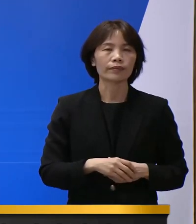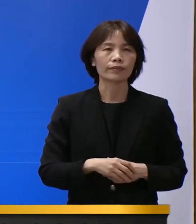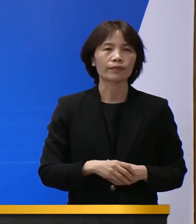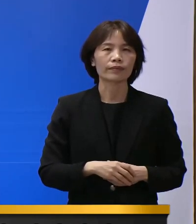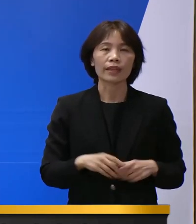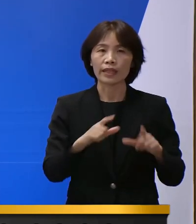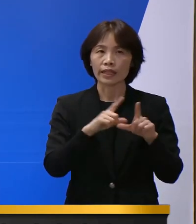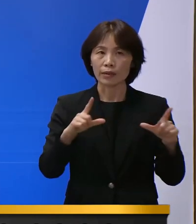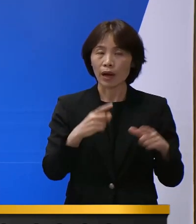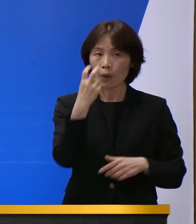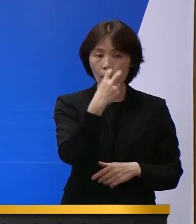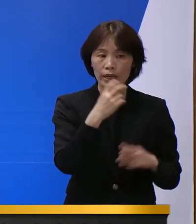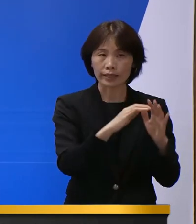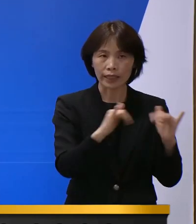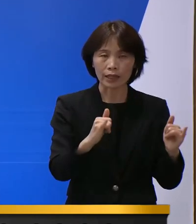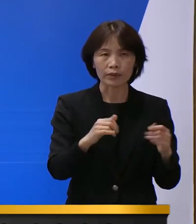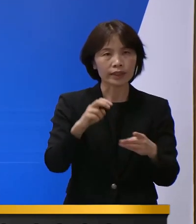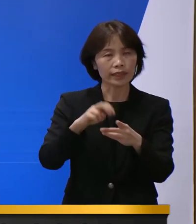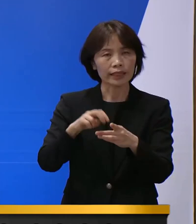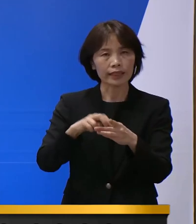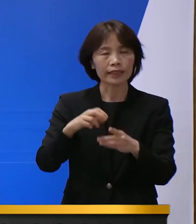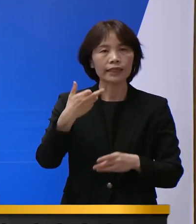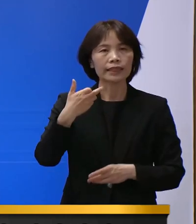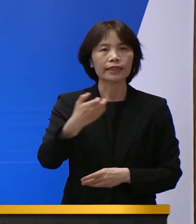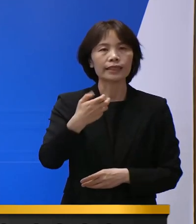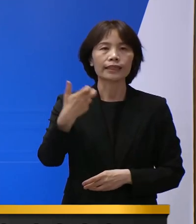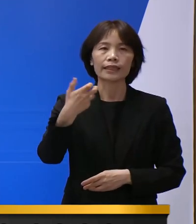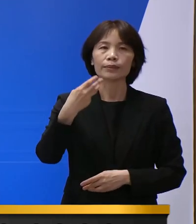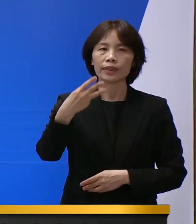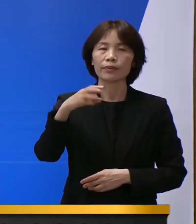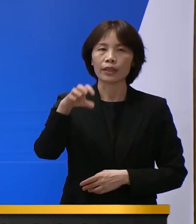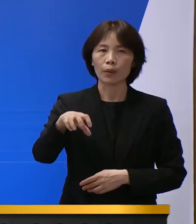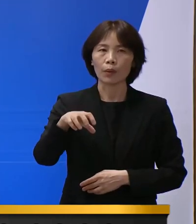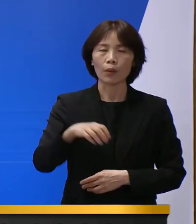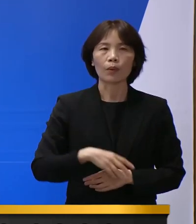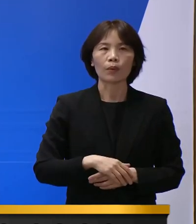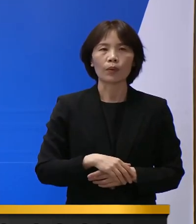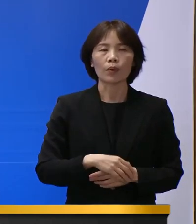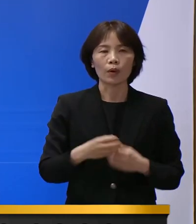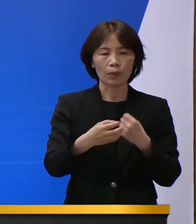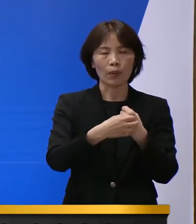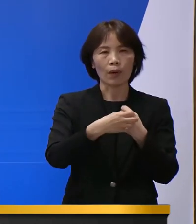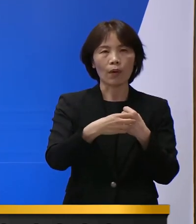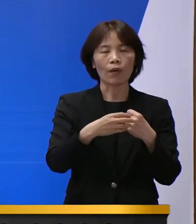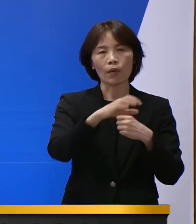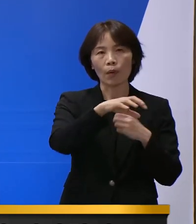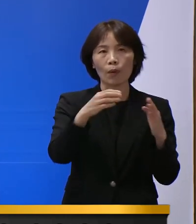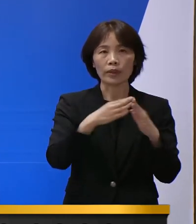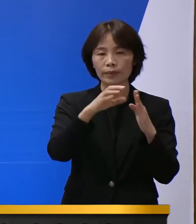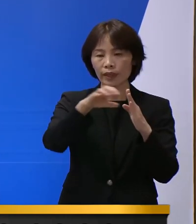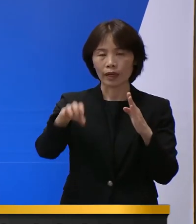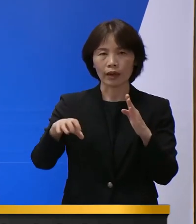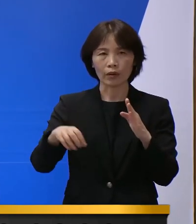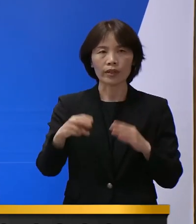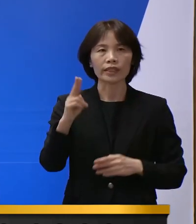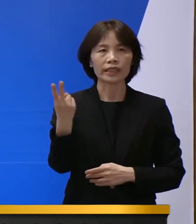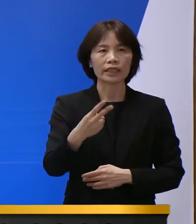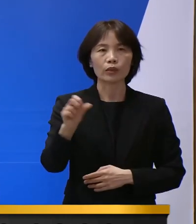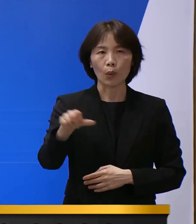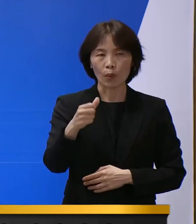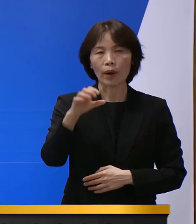일반관리군 재택치료 의료상담센터는 73개소이며 비대면 진료가 가능한 동네 병원은